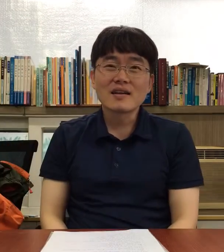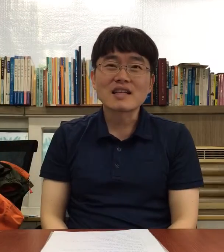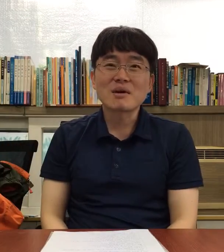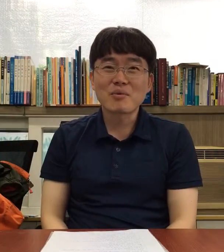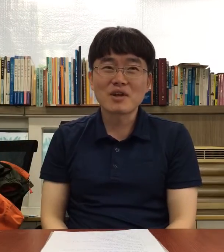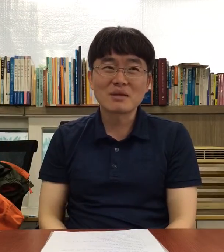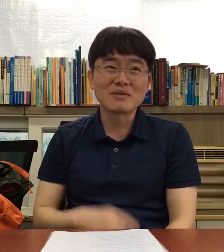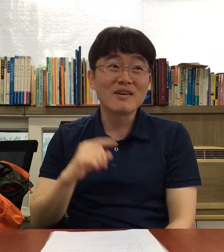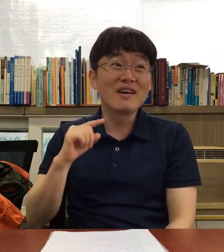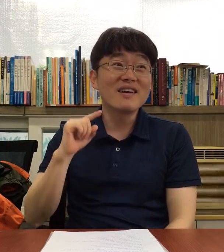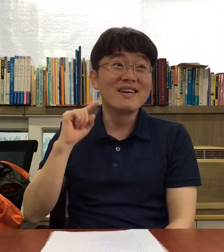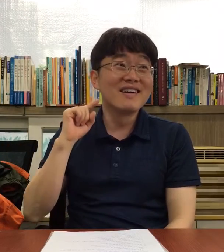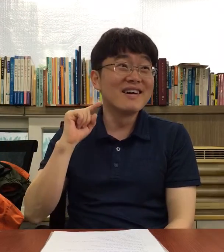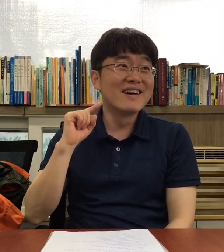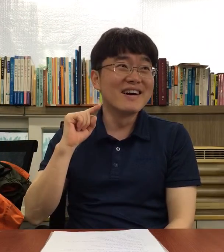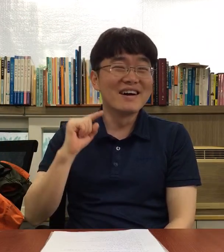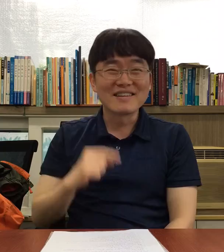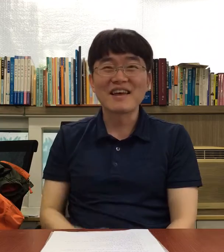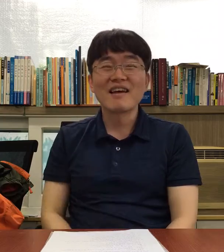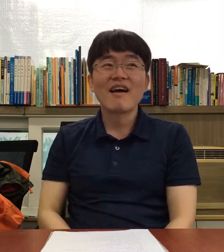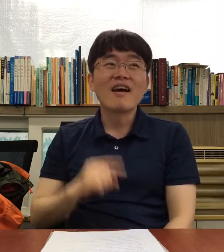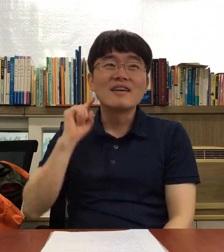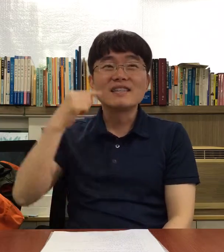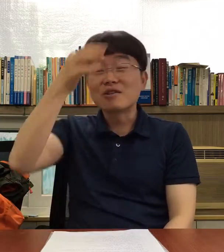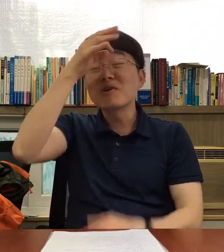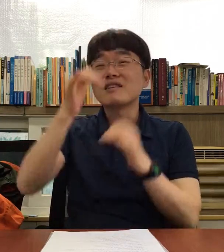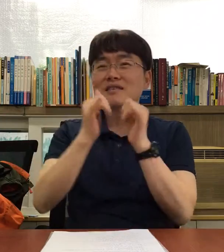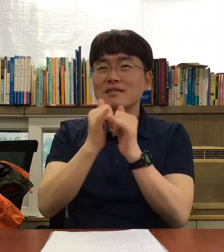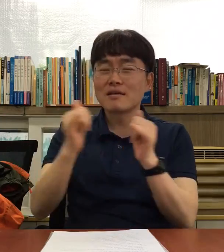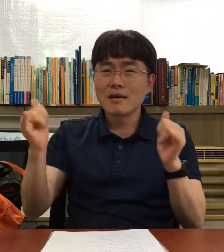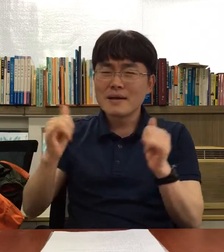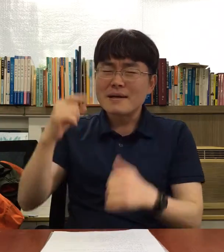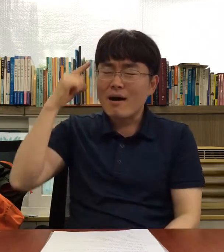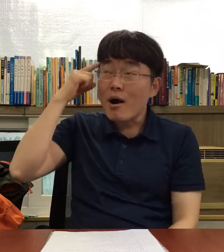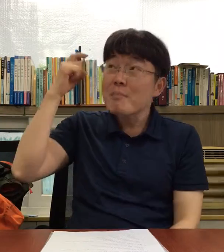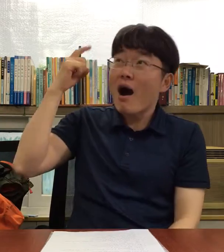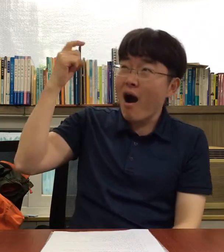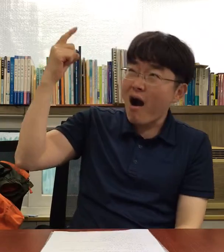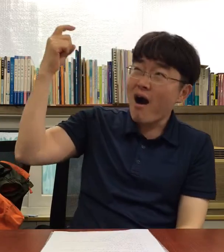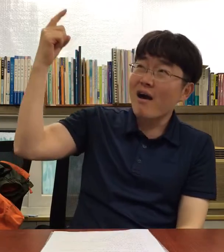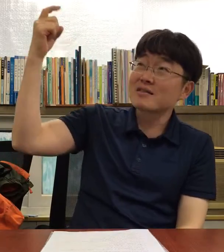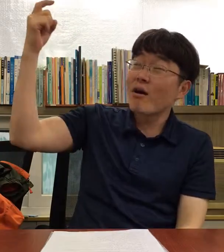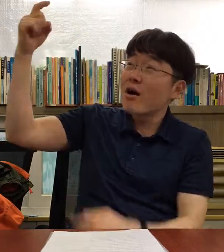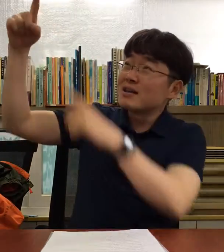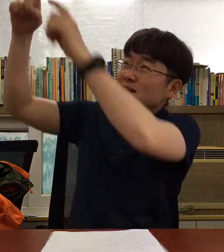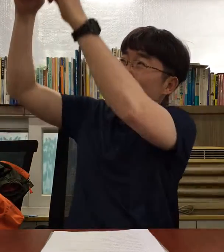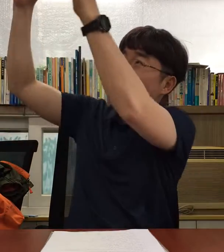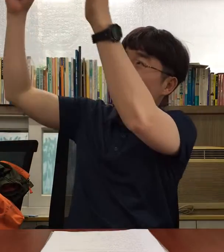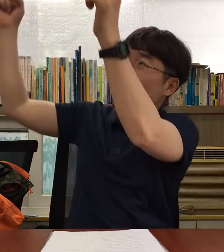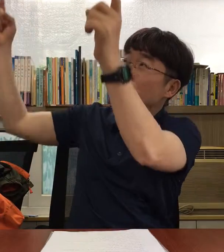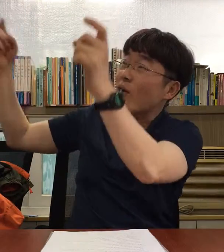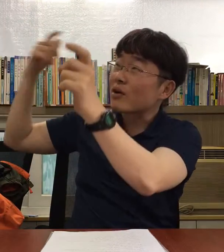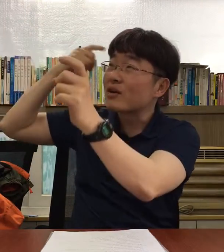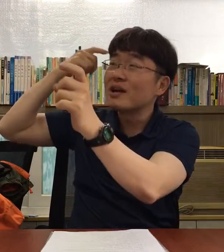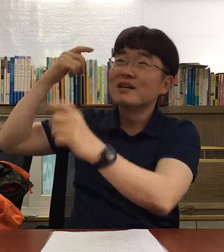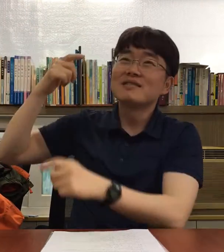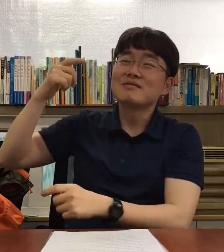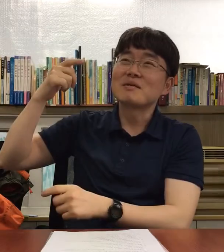다시 한번 표현하자면요. 네? 어려워. 네. 예술가들은 해서 이렇게 표현죠. 여기